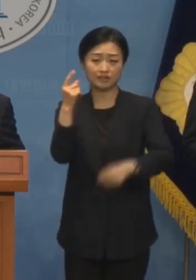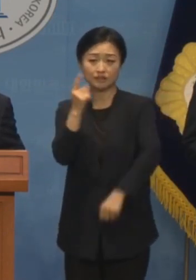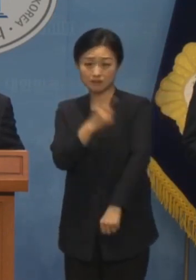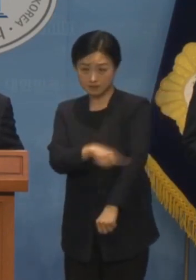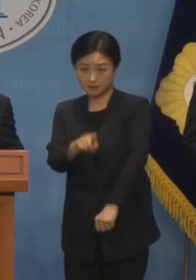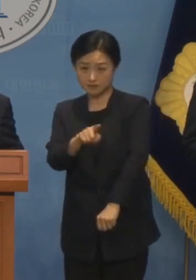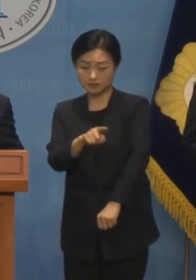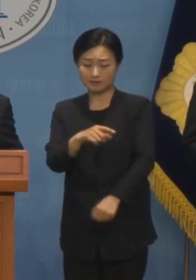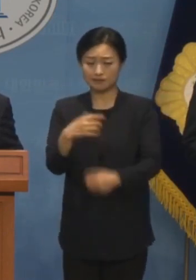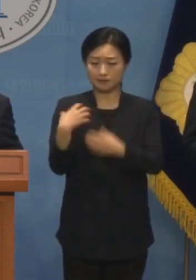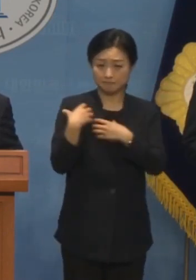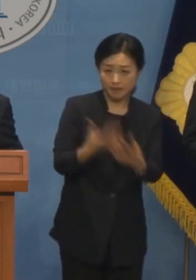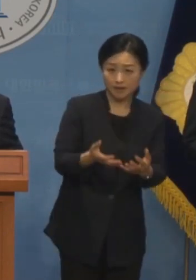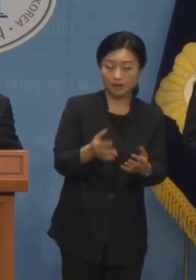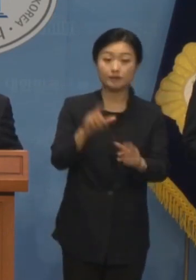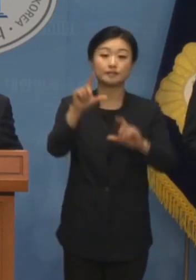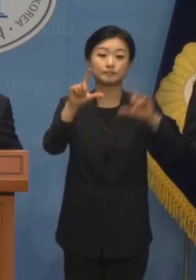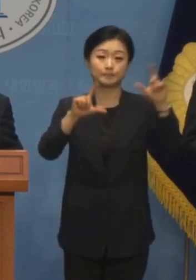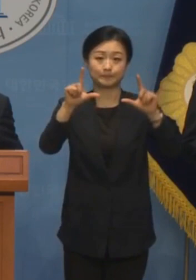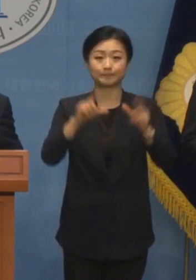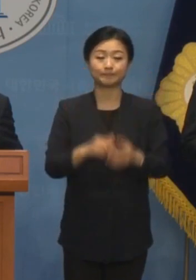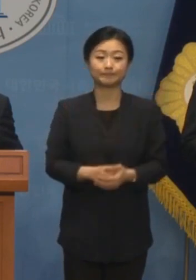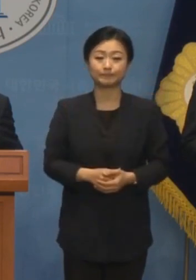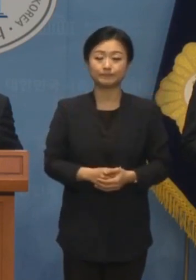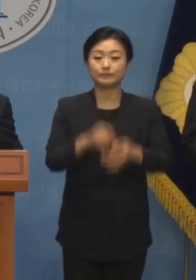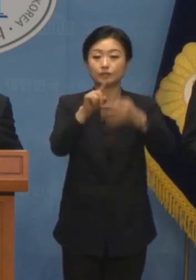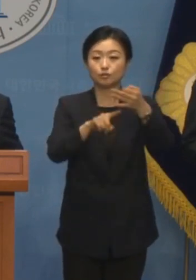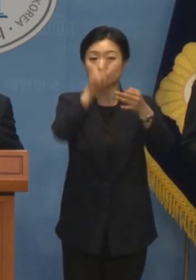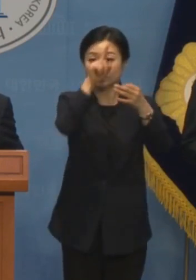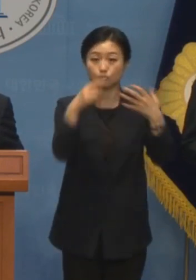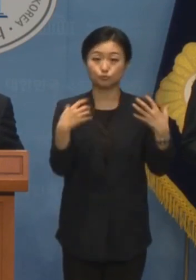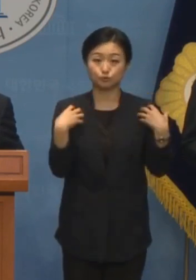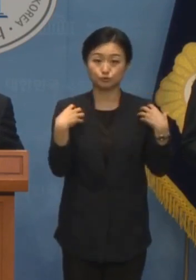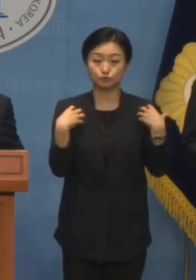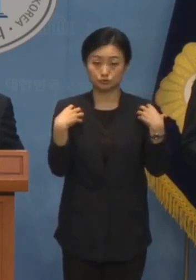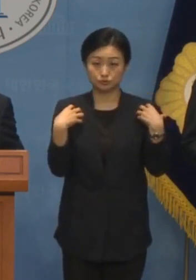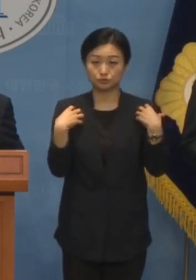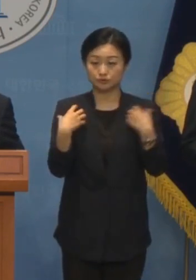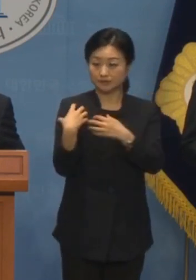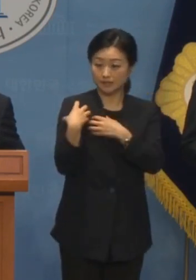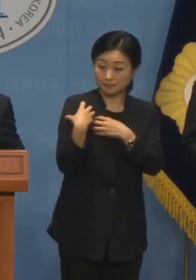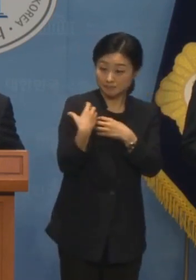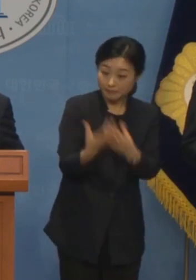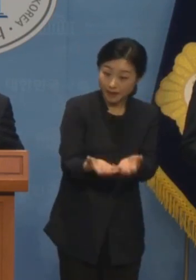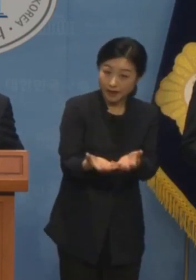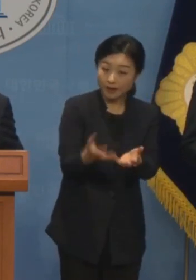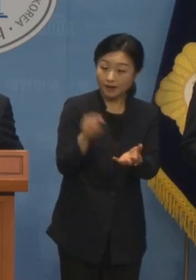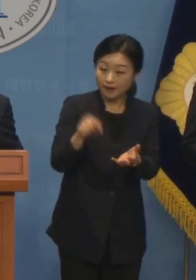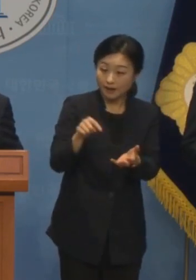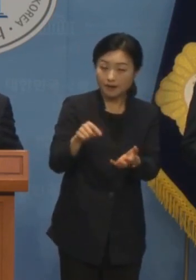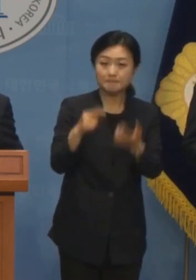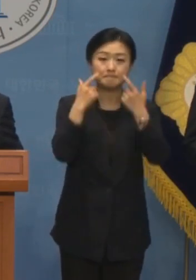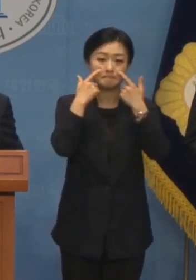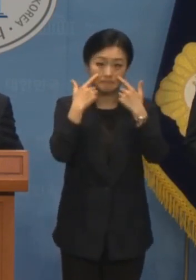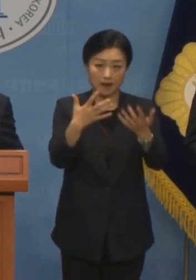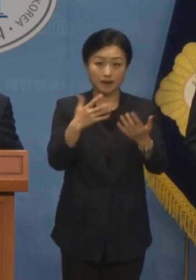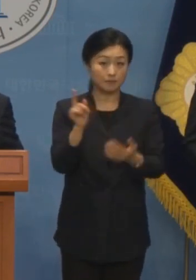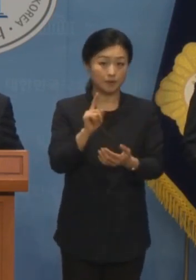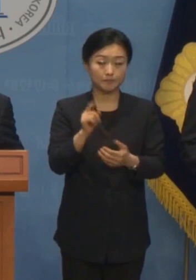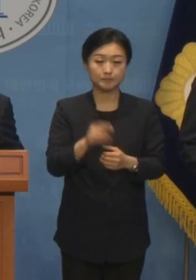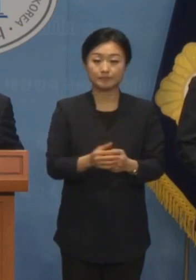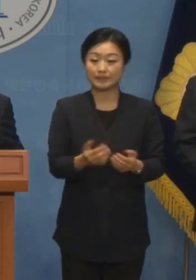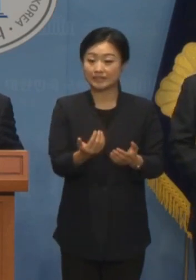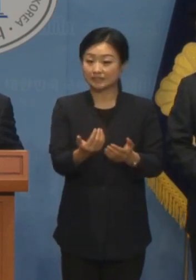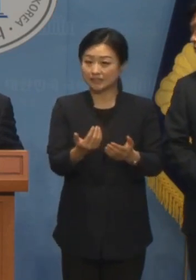무능함과 무책임의 상징입니다. 윤석열 정부가 책임을 방기한 정황은 명백합니다.